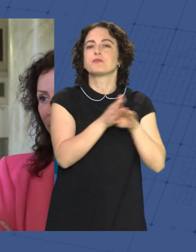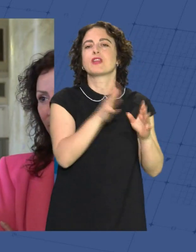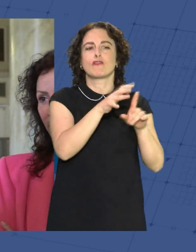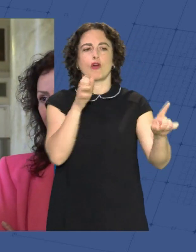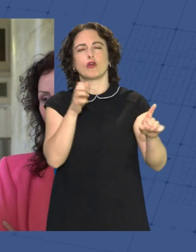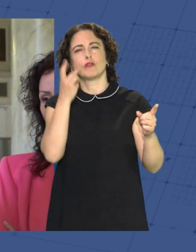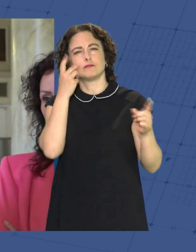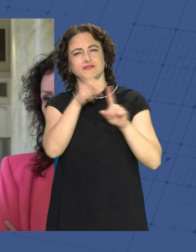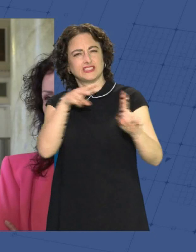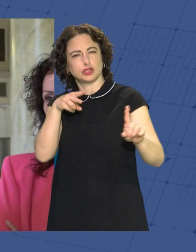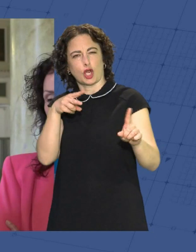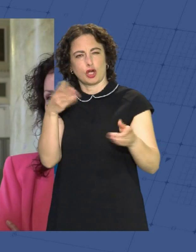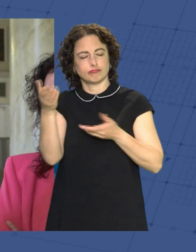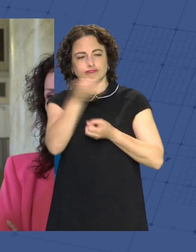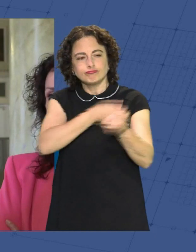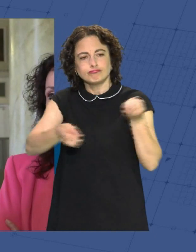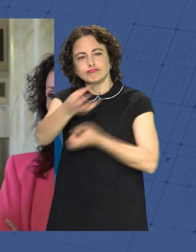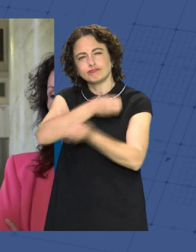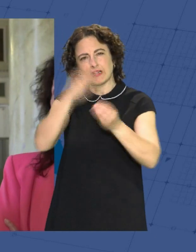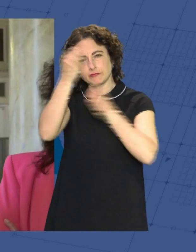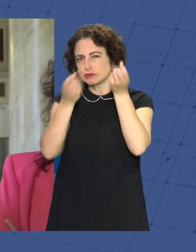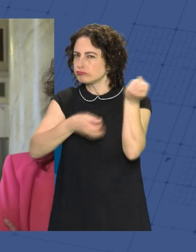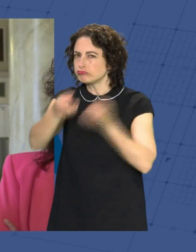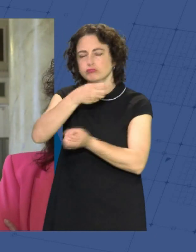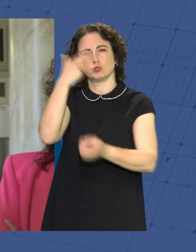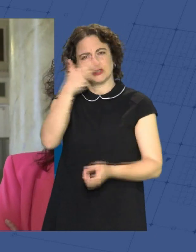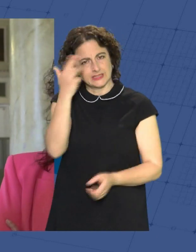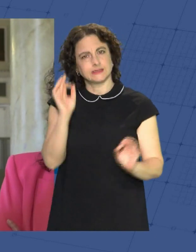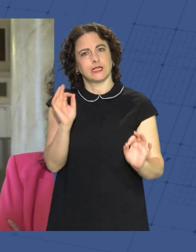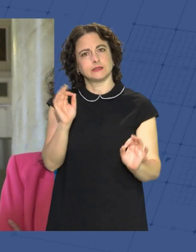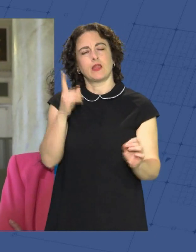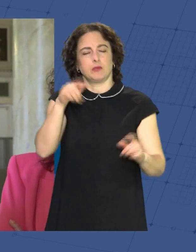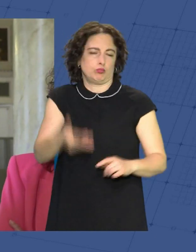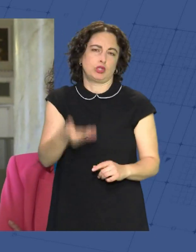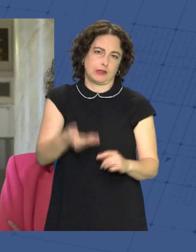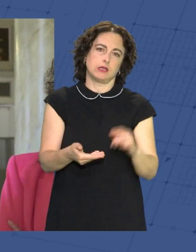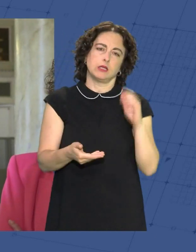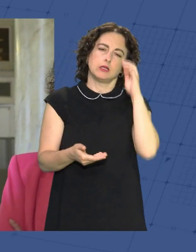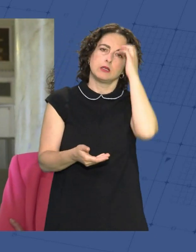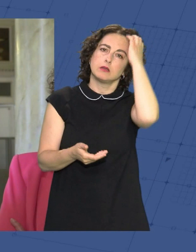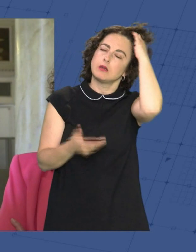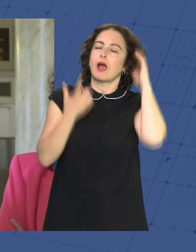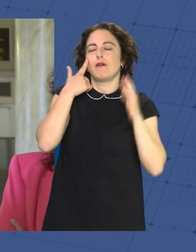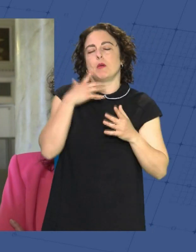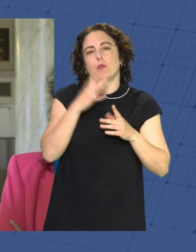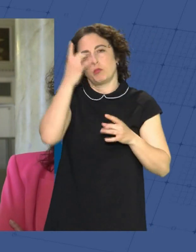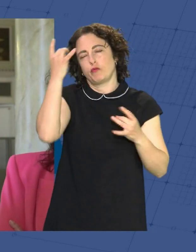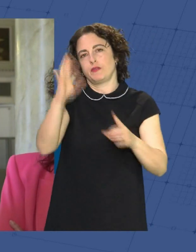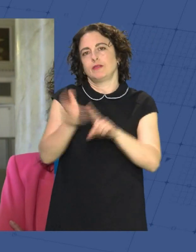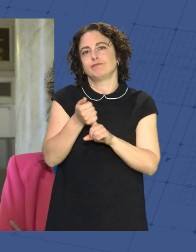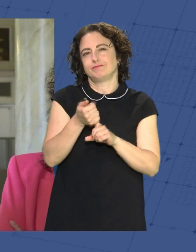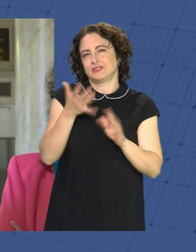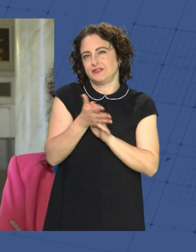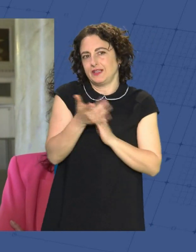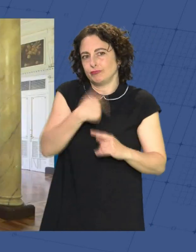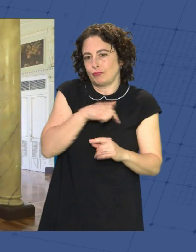visión y todas esas reflexiones me parecen interesantes y además muy importantes, y a ver si de una vez por todas vamos haciendo un poquito de lobby en